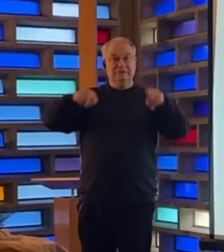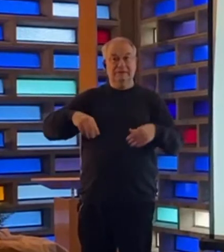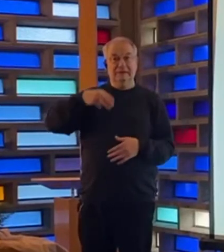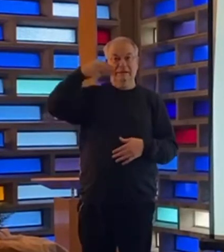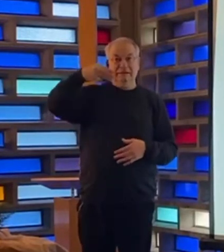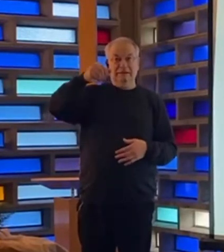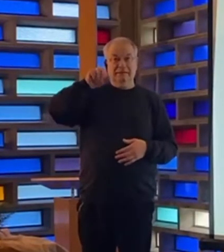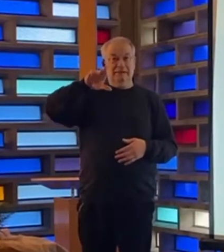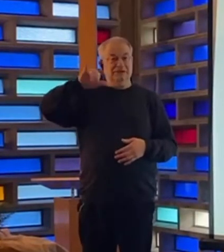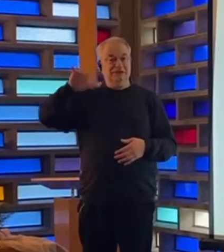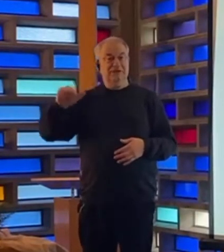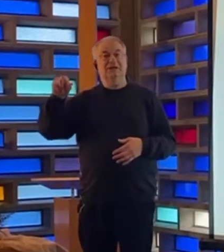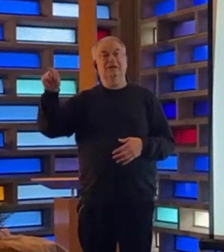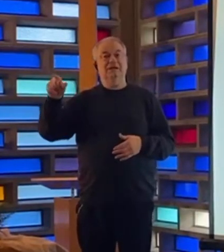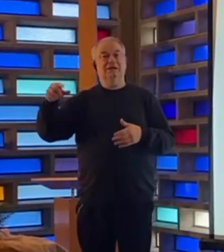à l'orgue et Raya au violon.